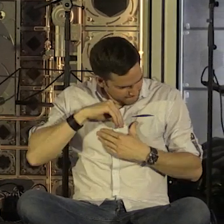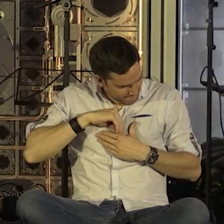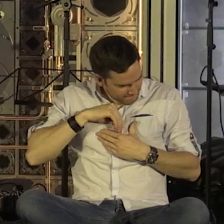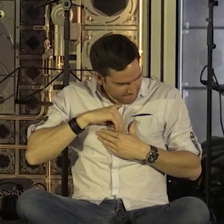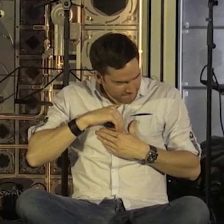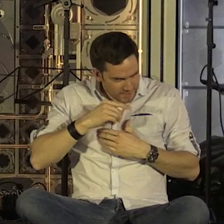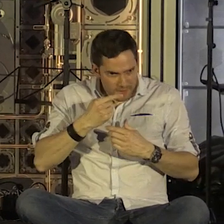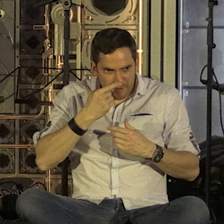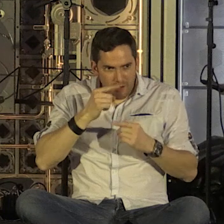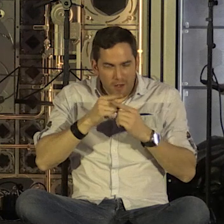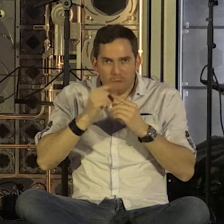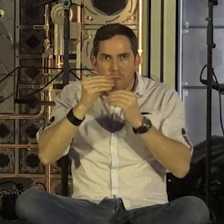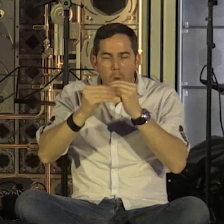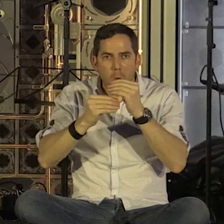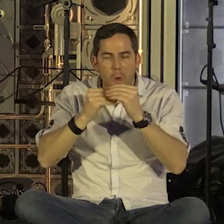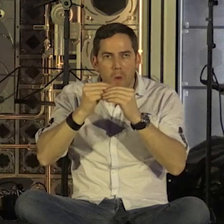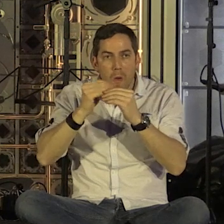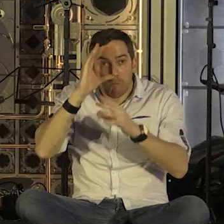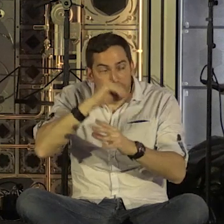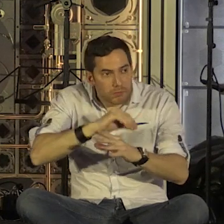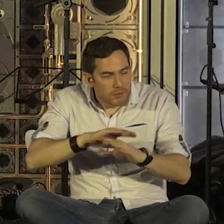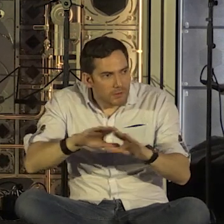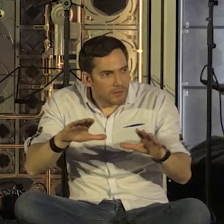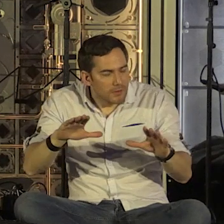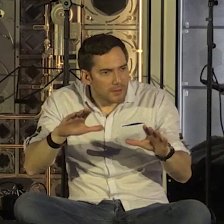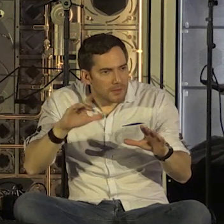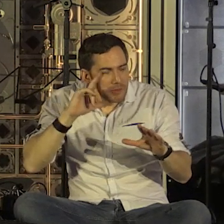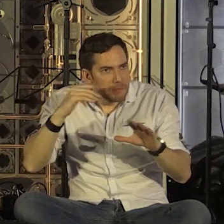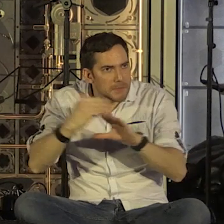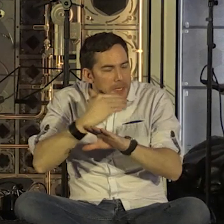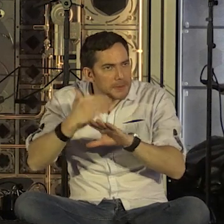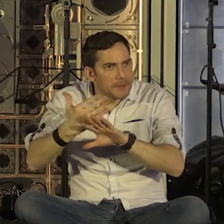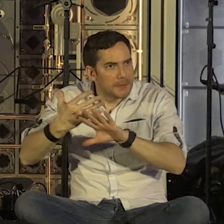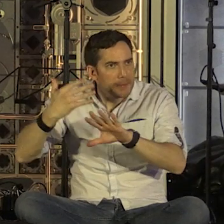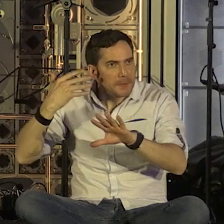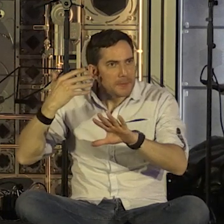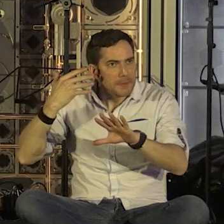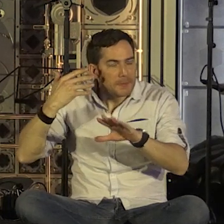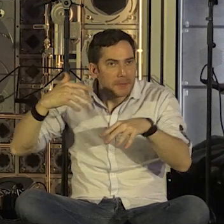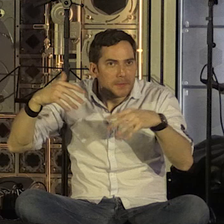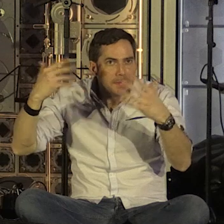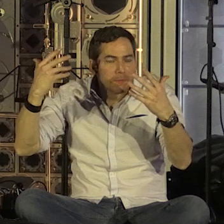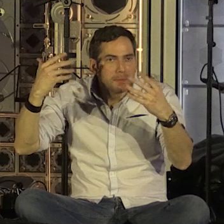monde connu Où les ibis, ça et là, s'envouer